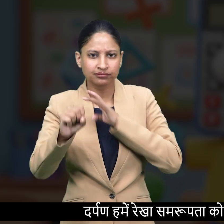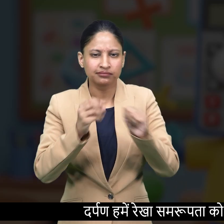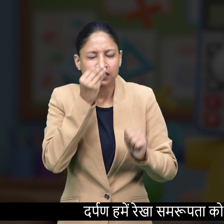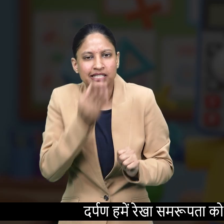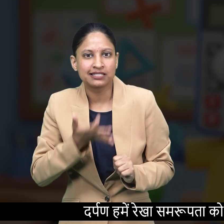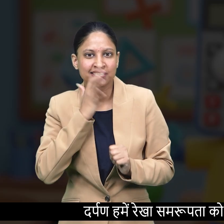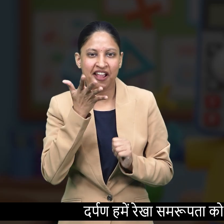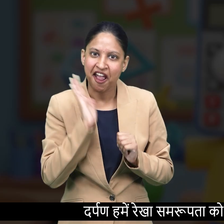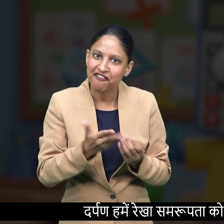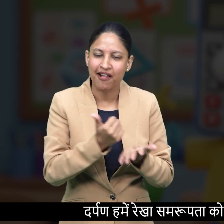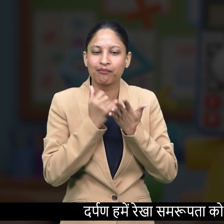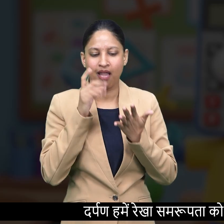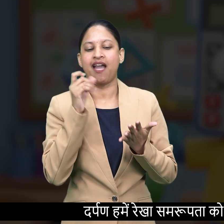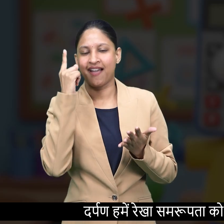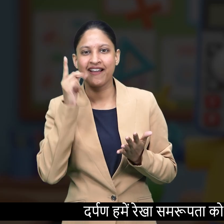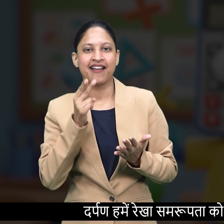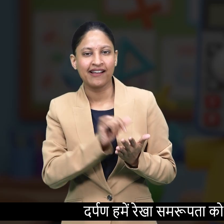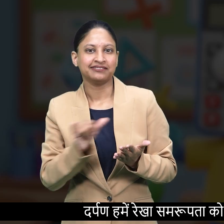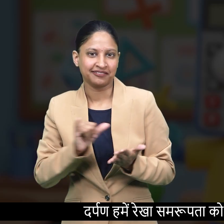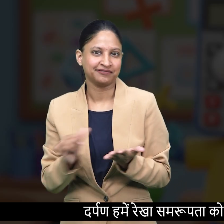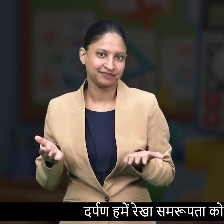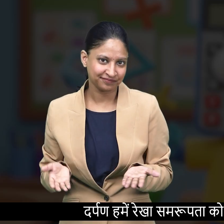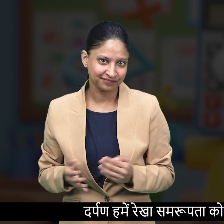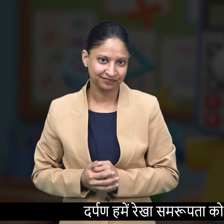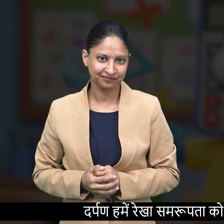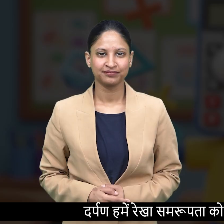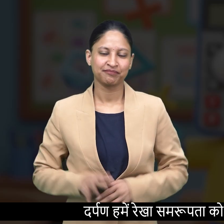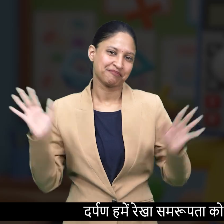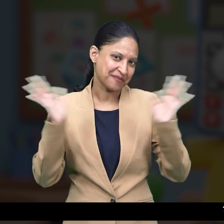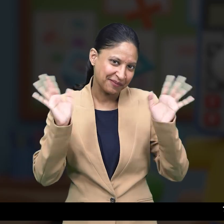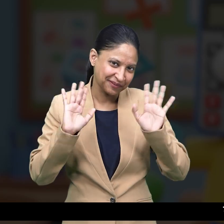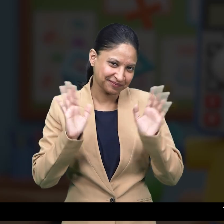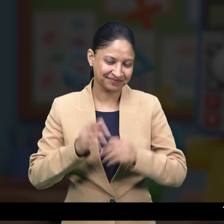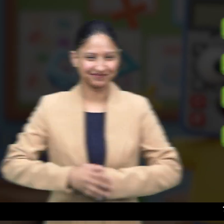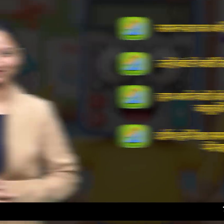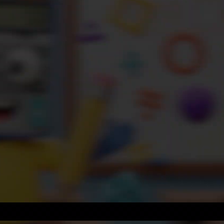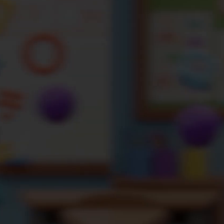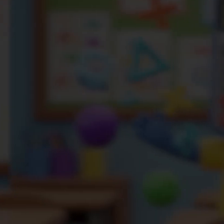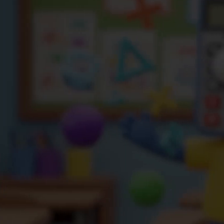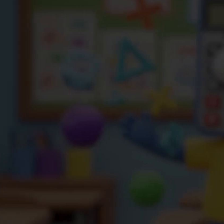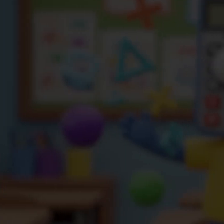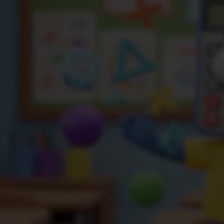से समझने में सहायता करता है। नमस्कार।